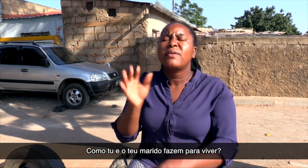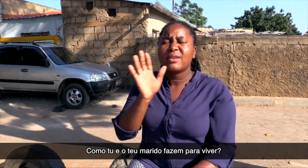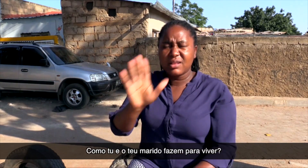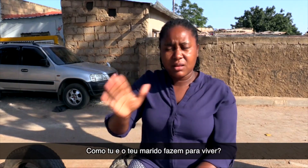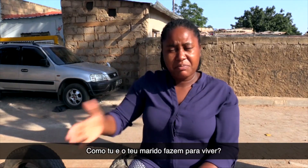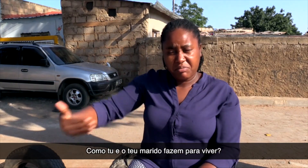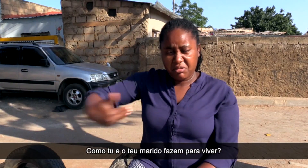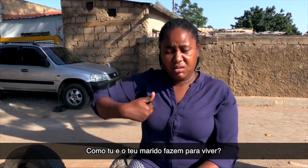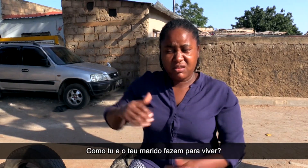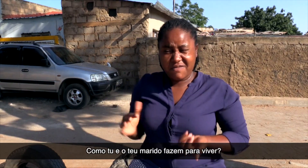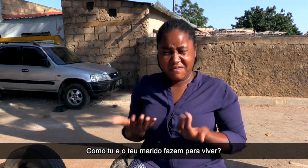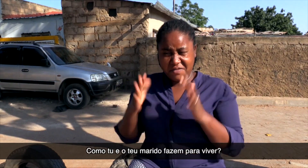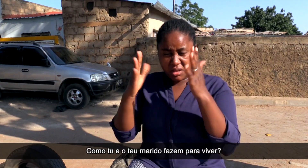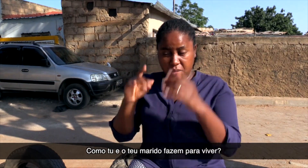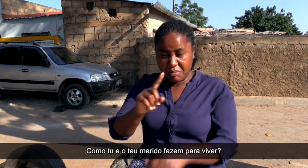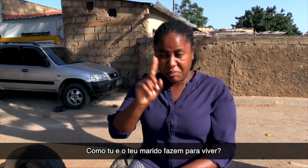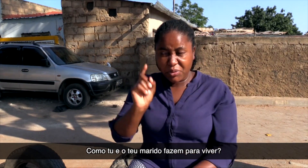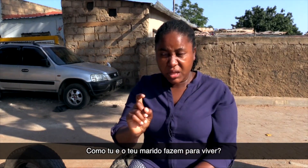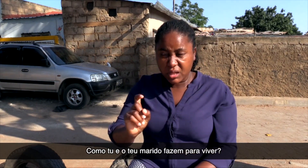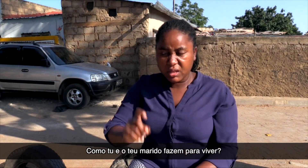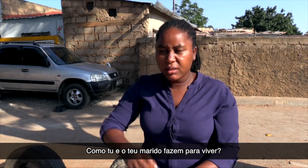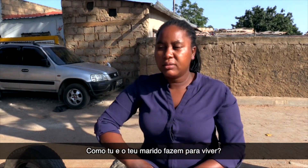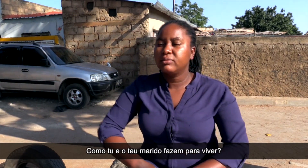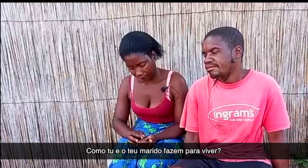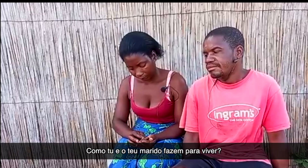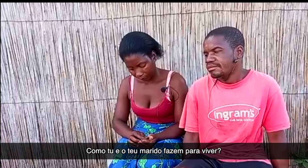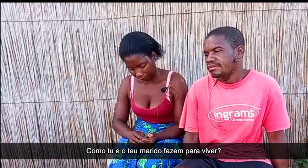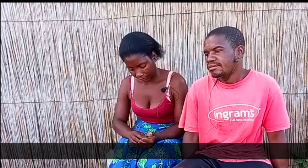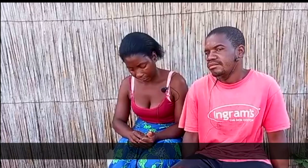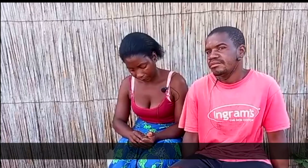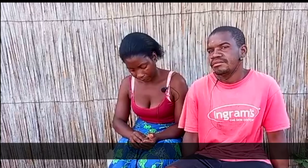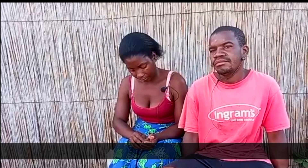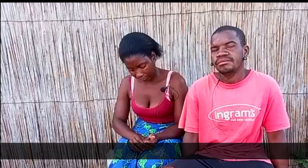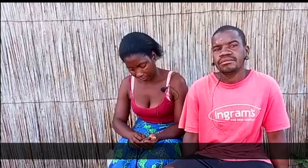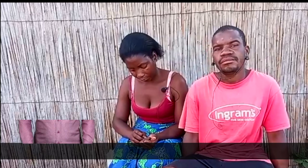Como tu e o teu marido fazem para viverem?